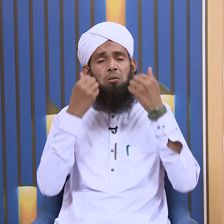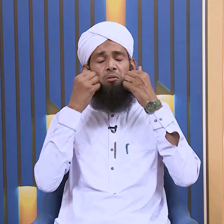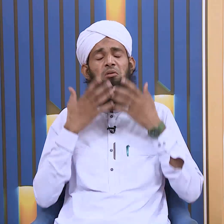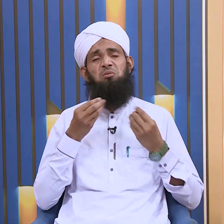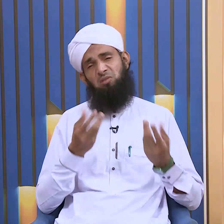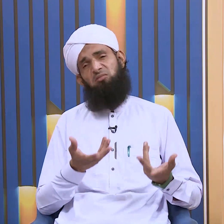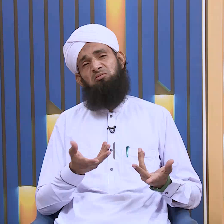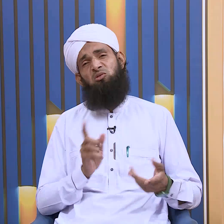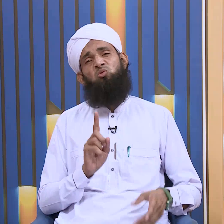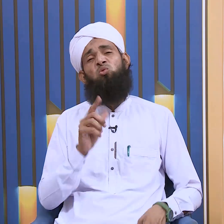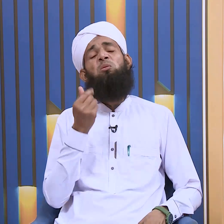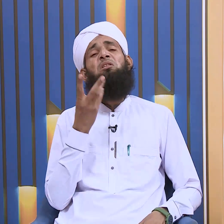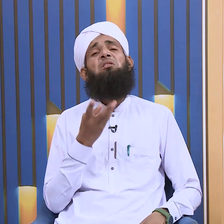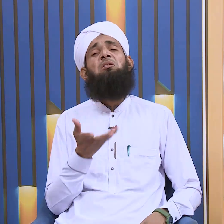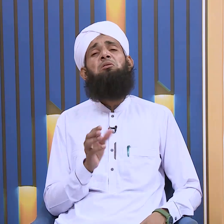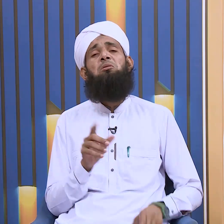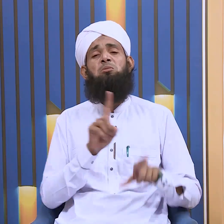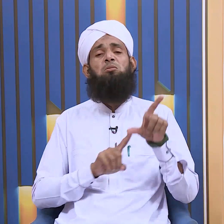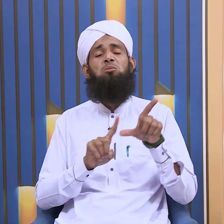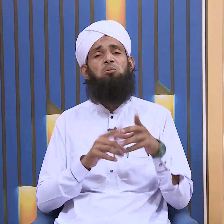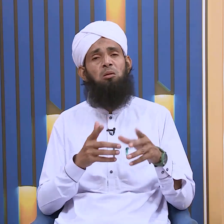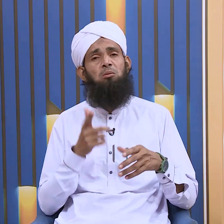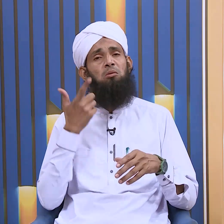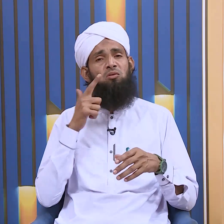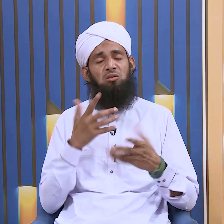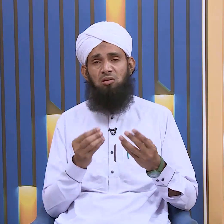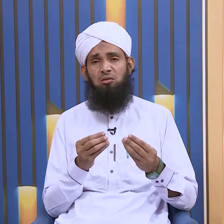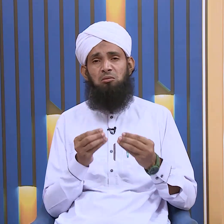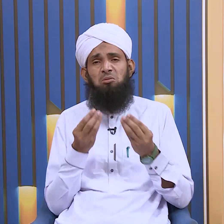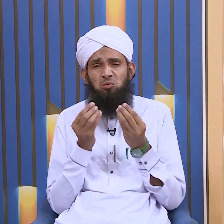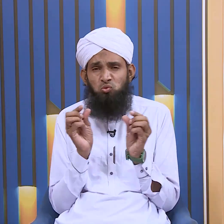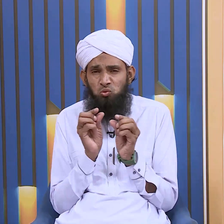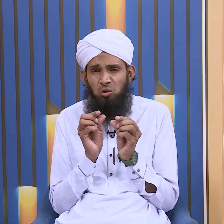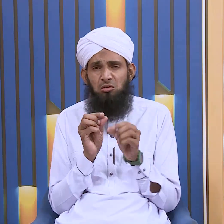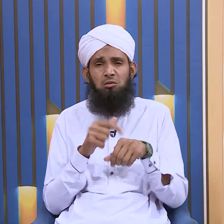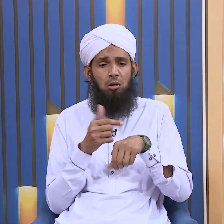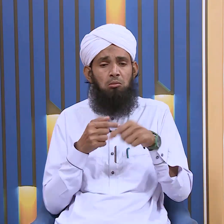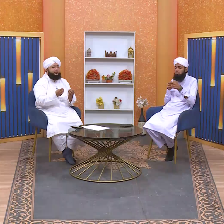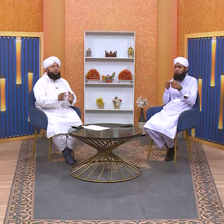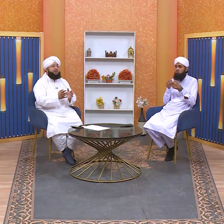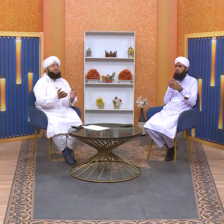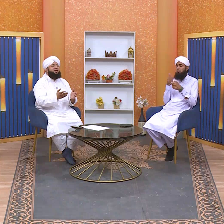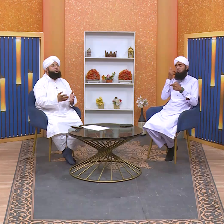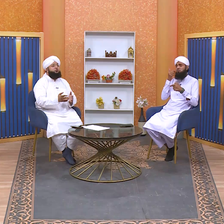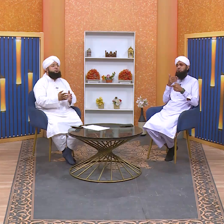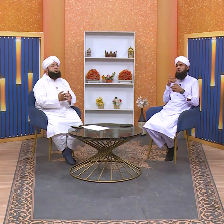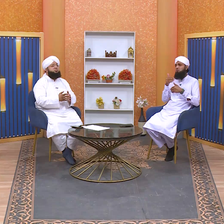ہی رہنا ہے دنیا کے اندر، پھر دنیا سے چلے جانا ہے، صرف چند دن کی آسائشوں کے لیے وہ جو بڑے